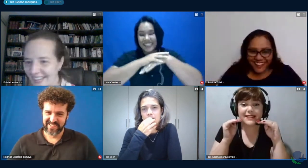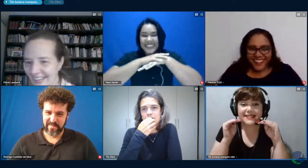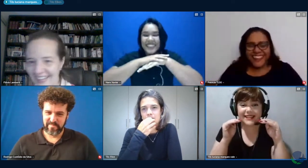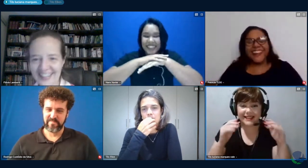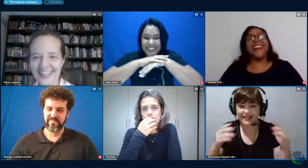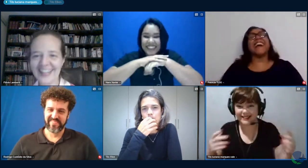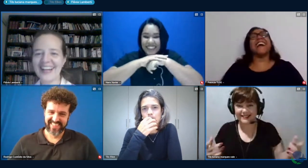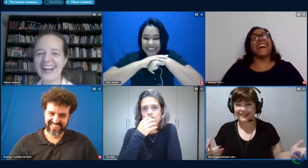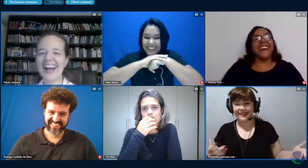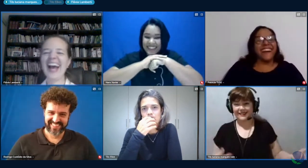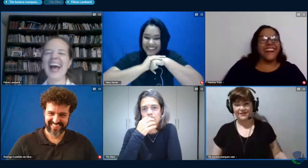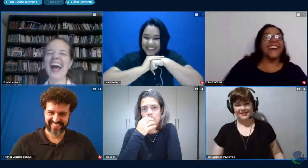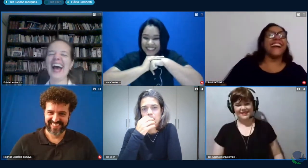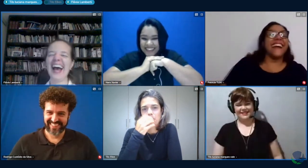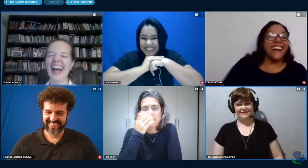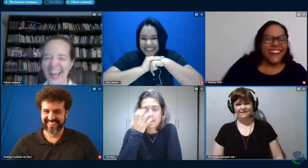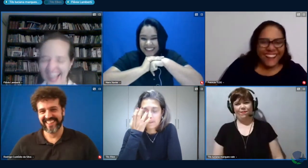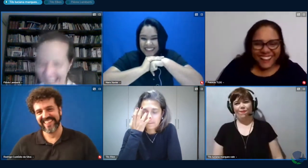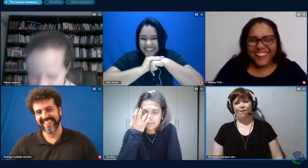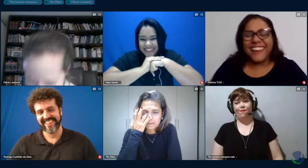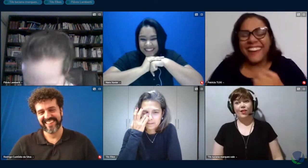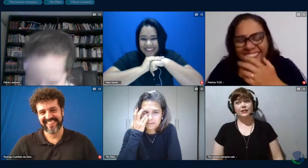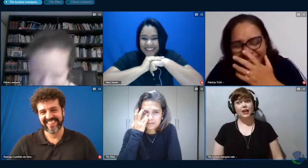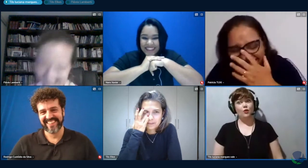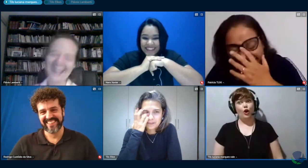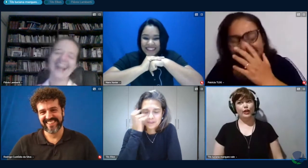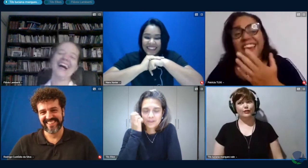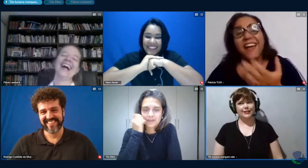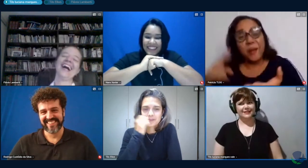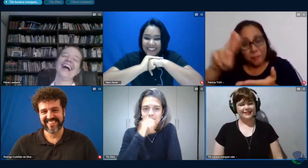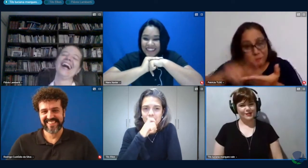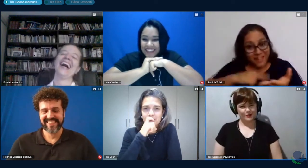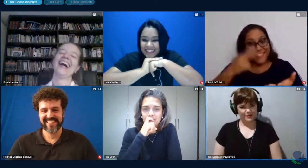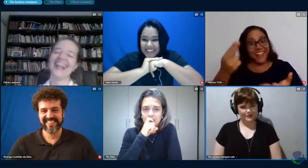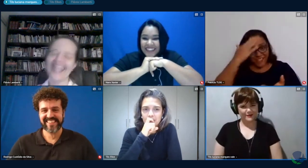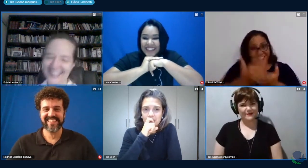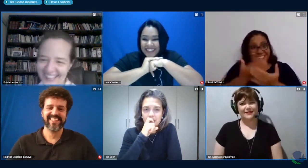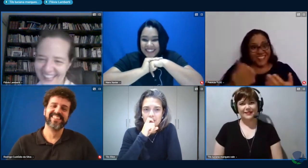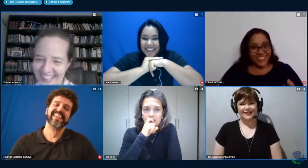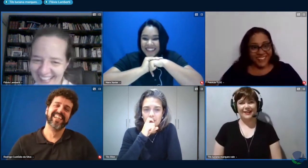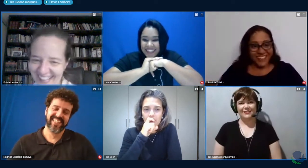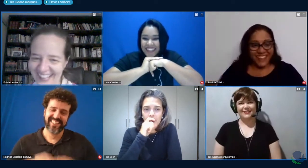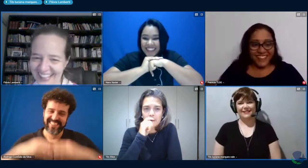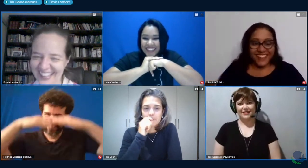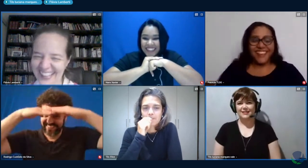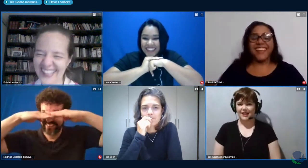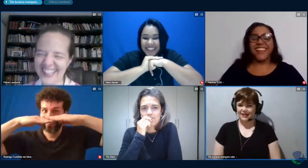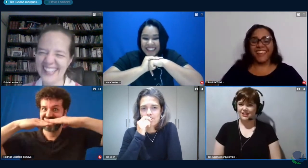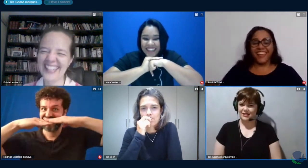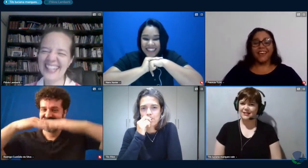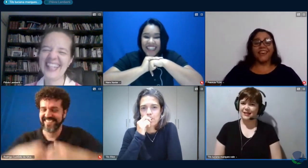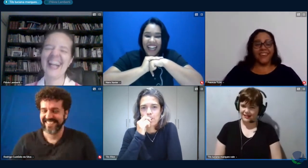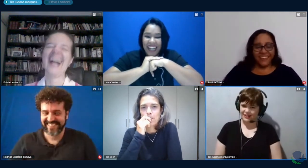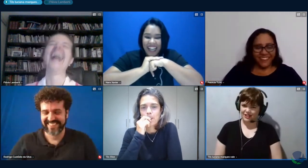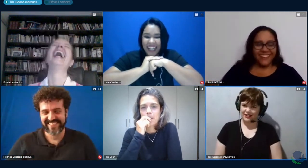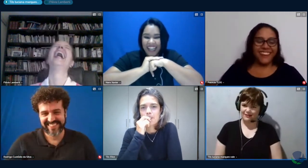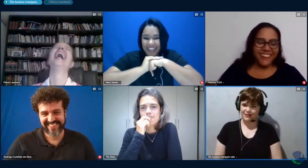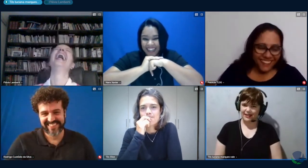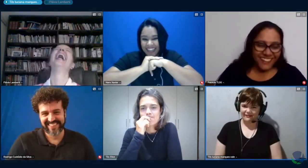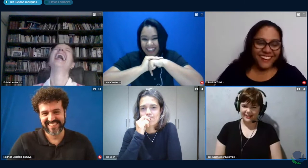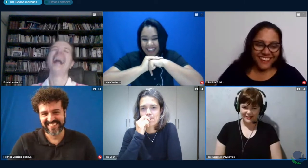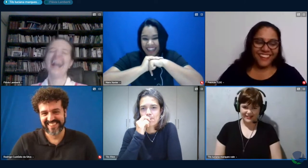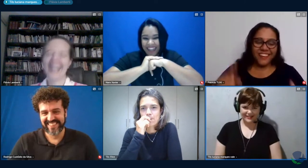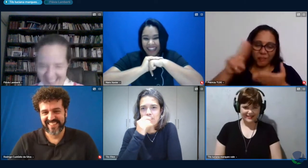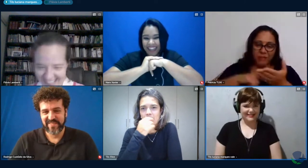Para aparecer. Cadê você? Tenho 8 orientandos. Então, na verdade, você acredita? Vocês acreditam